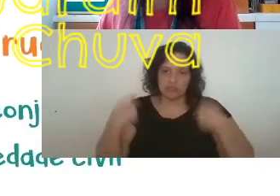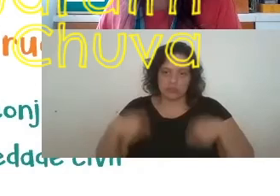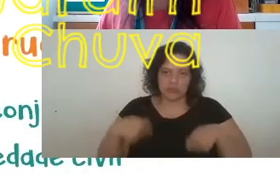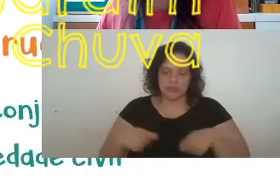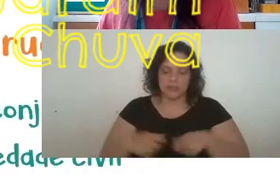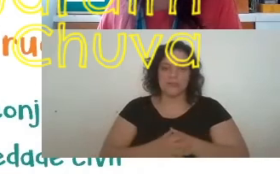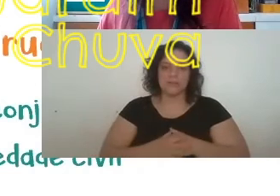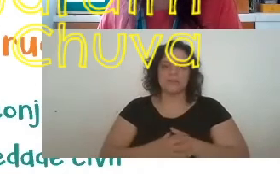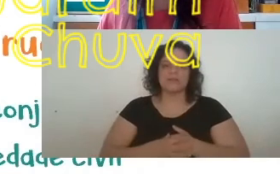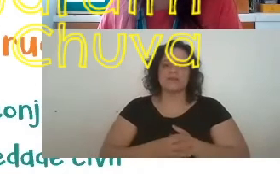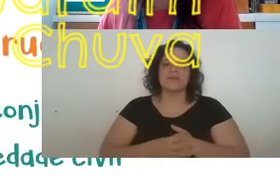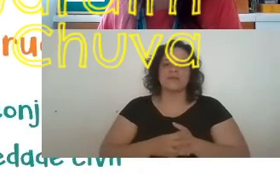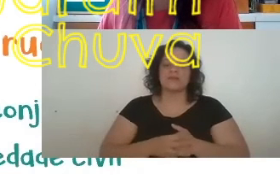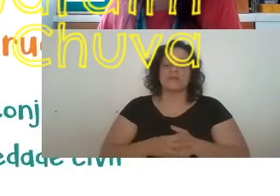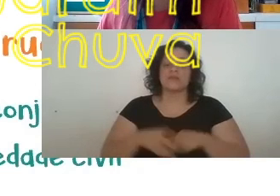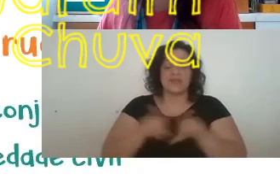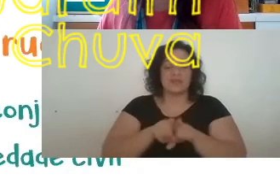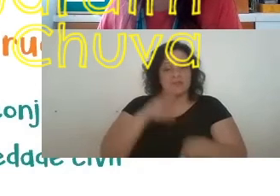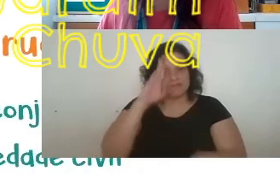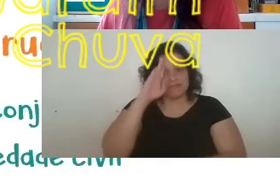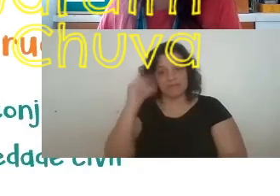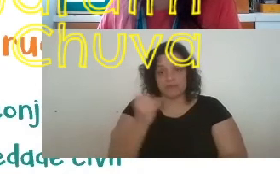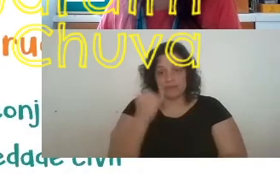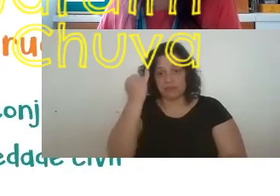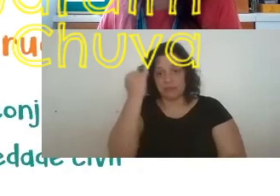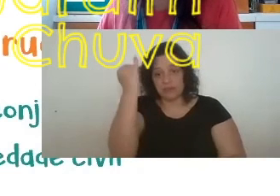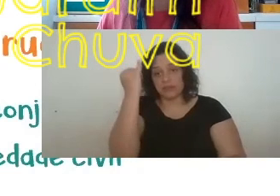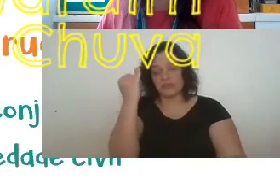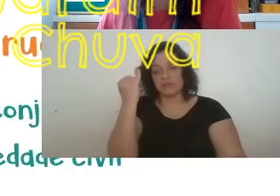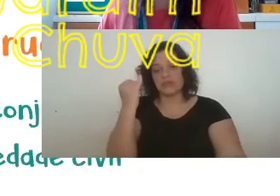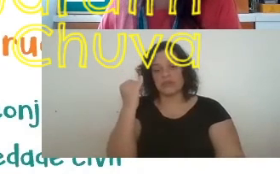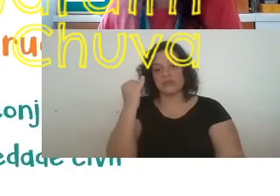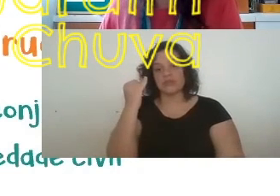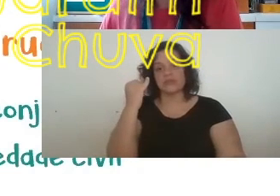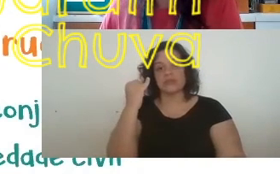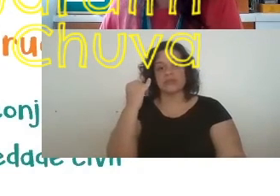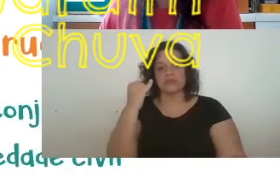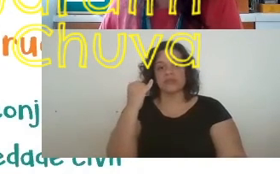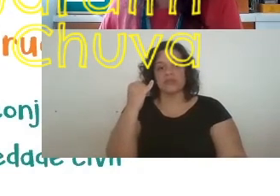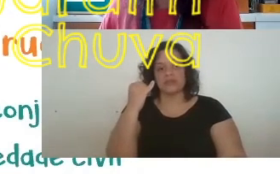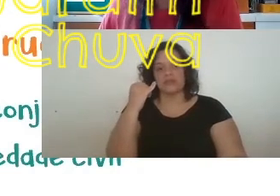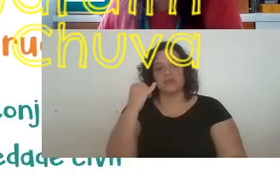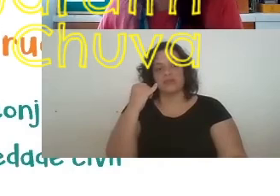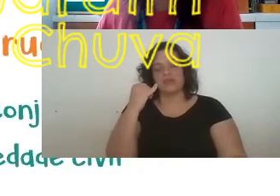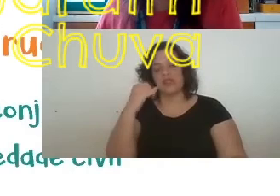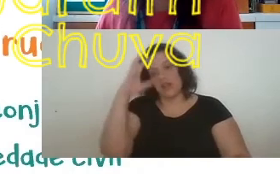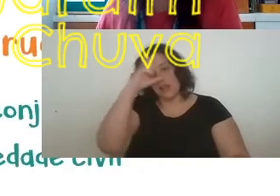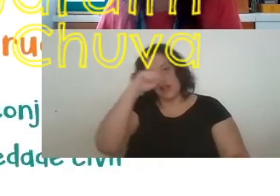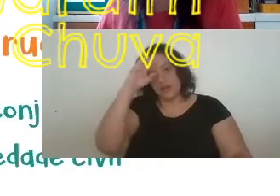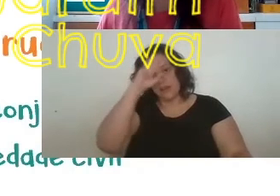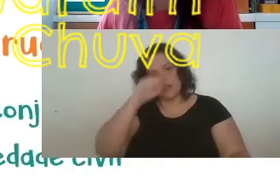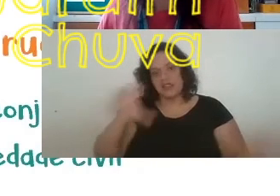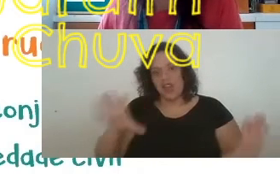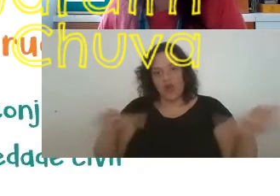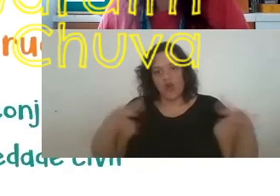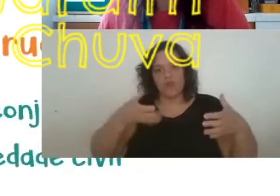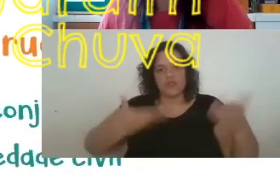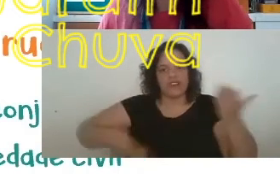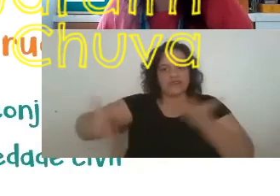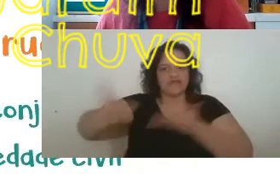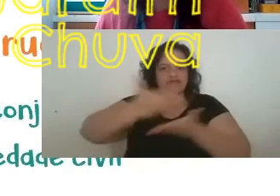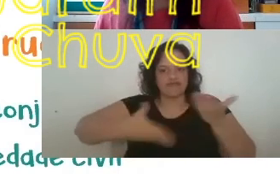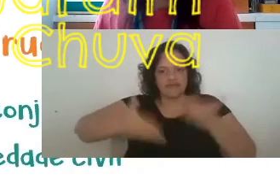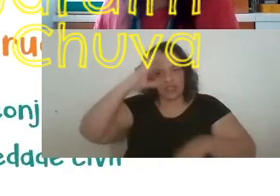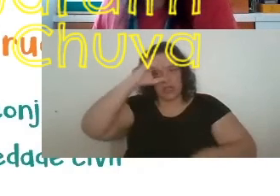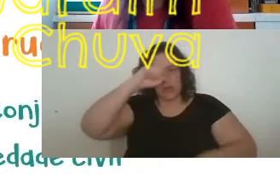mais importante, né? Que nos chama, foi o primeiro chamado, né? Esse aprendizado comunitário e coletivo. Então, a gente também está